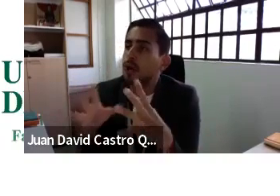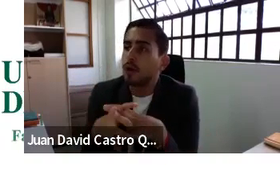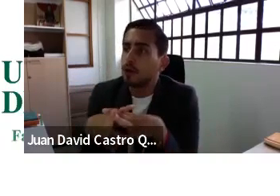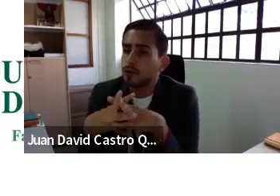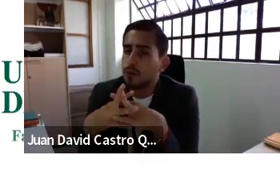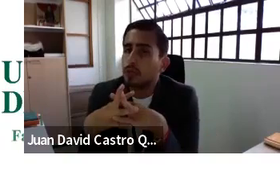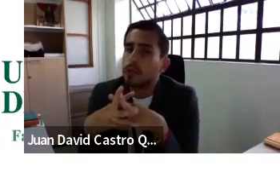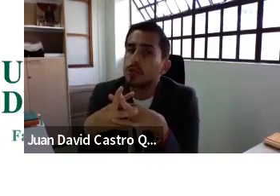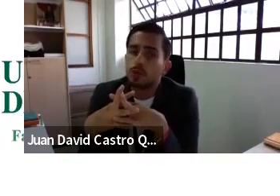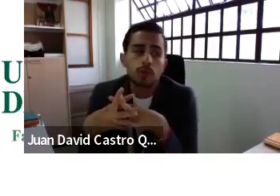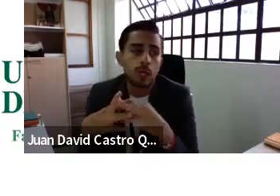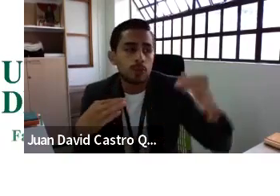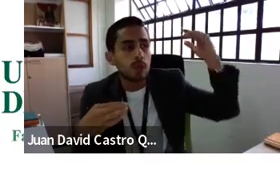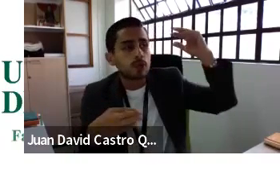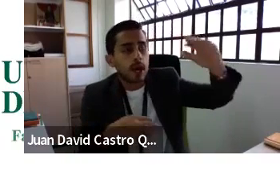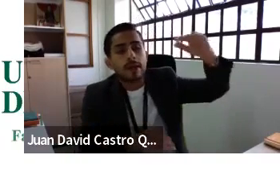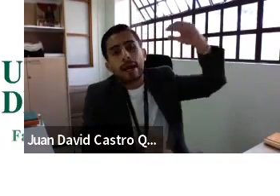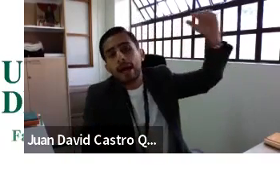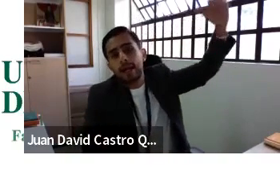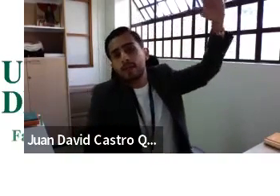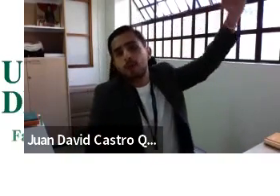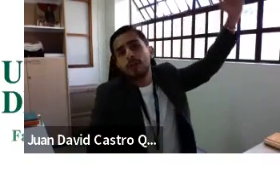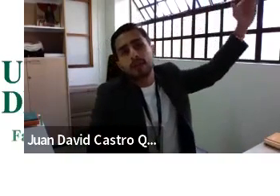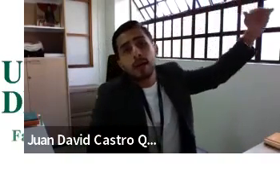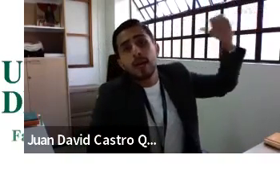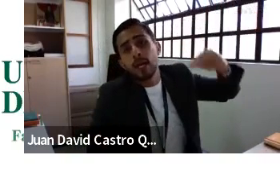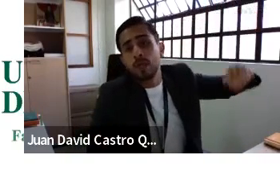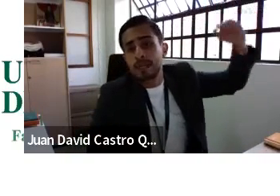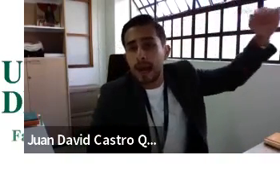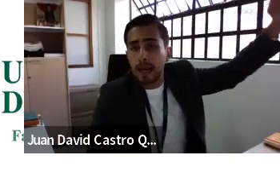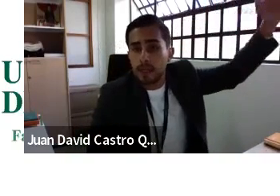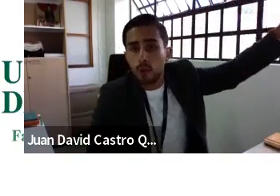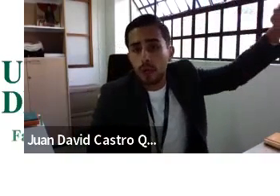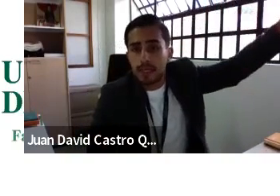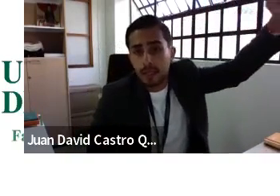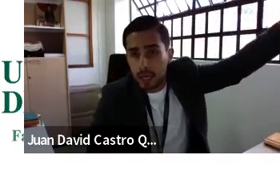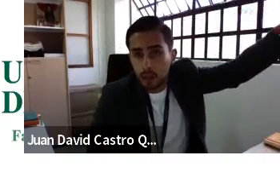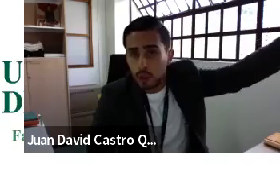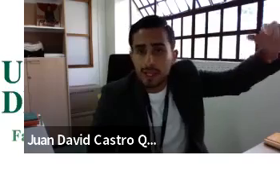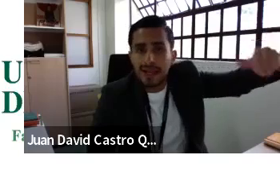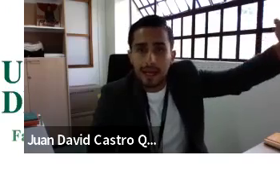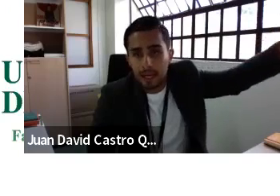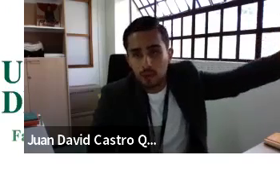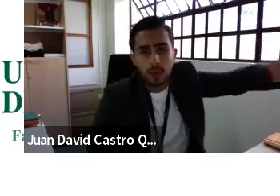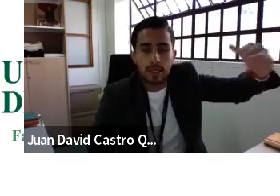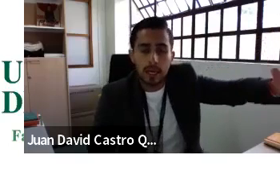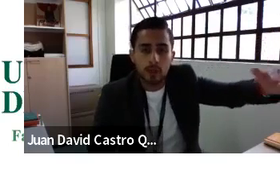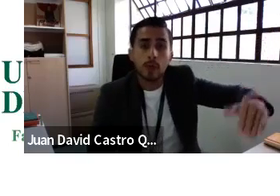que con otros. Entonces, nosotros tenemos que buscar que cada canal se convierte en una escala que yo voy ascendiendo o en una escalera que yo voy ascendiendo.